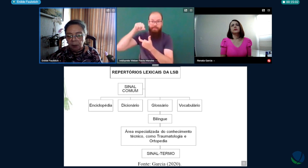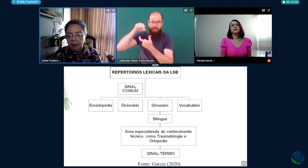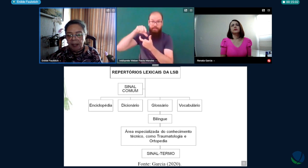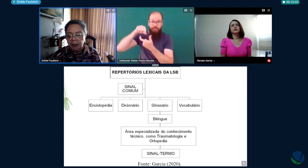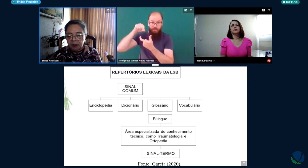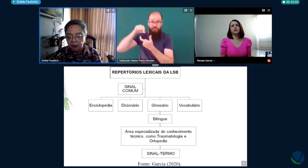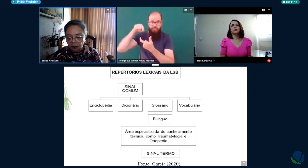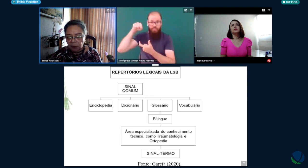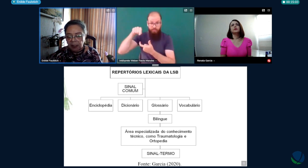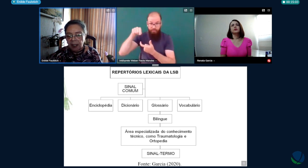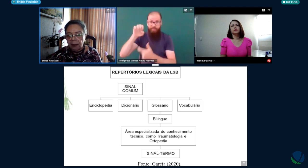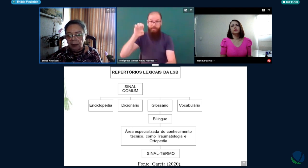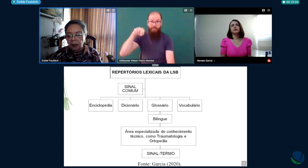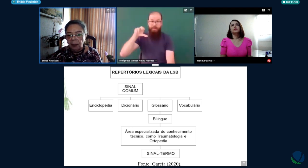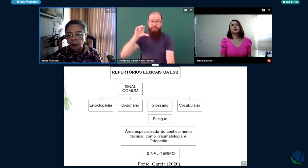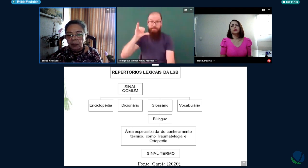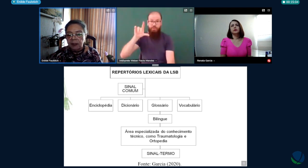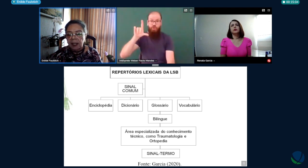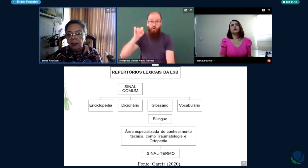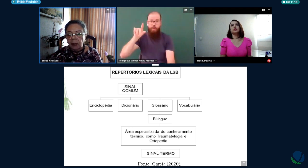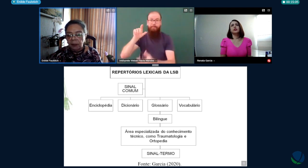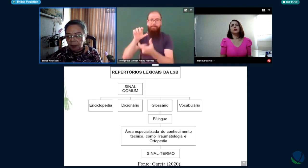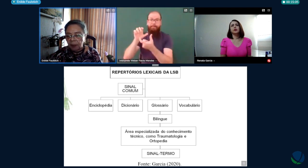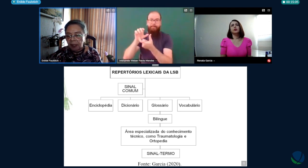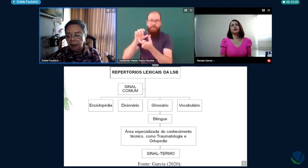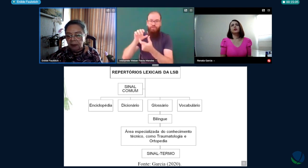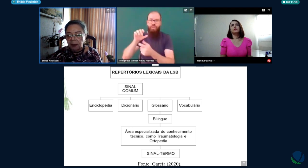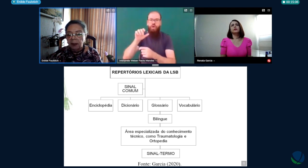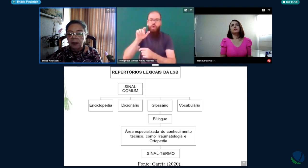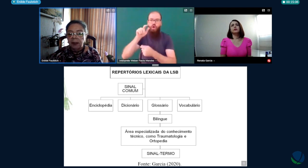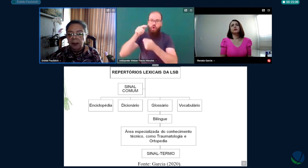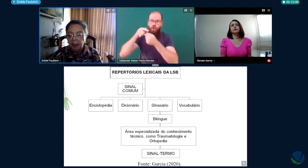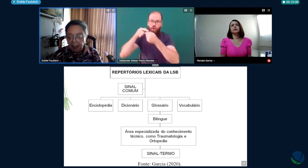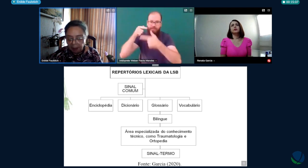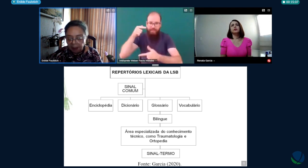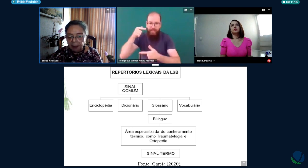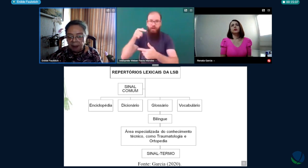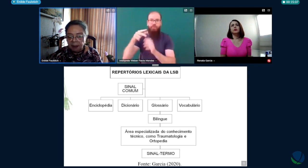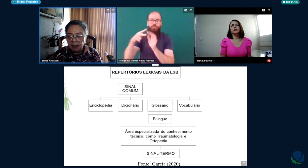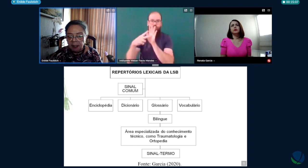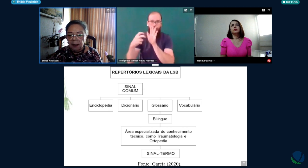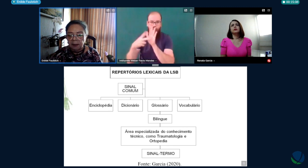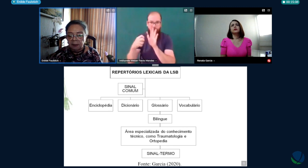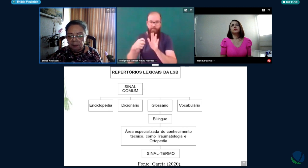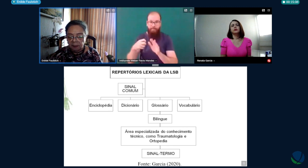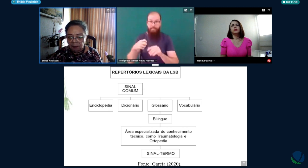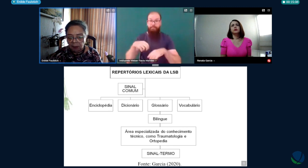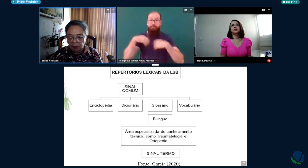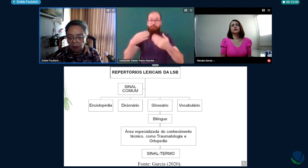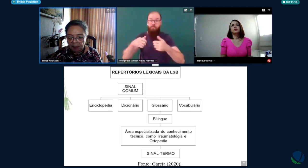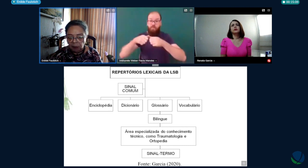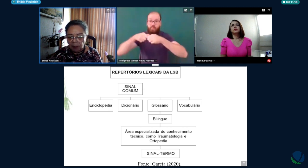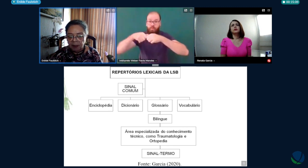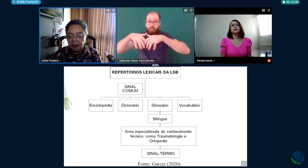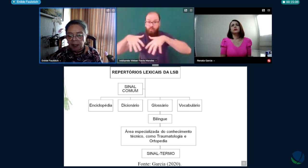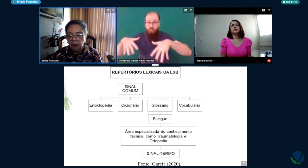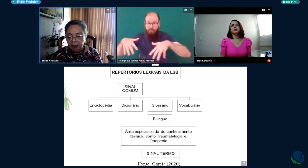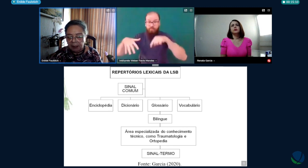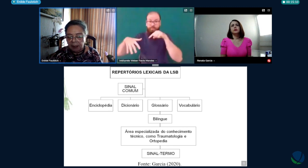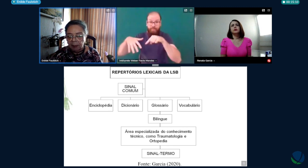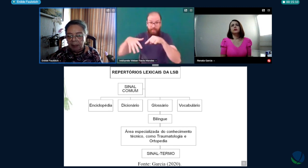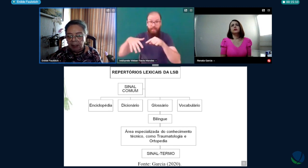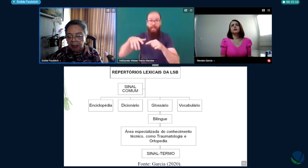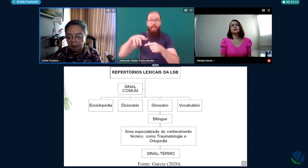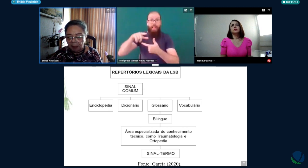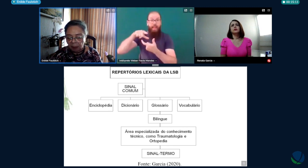lexicais, enciclopédia, dicionário, glossário e vocabulário. A linha que ela segue, o repertório lexical